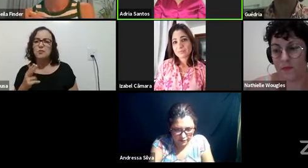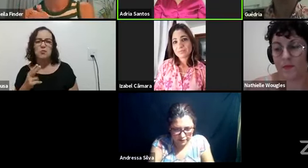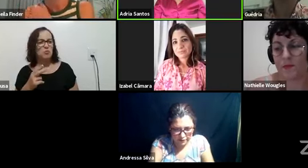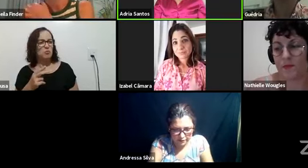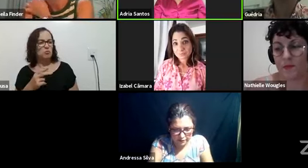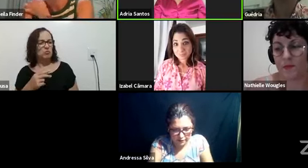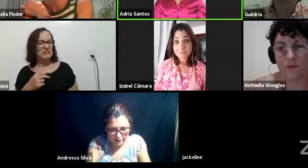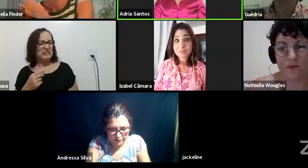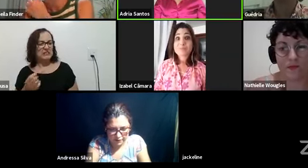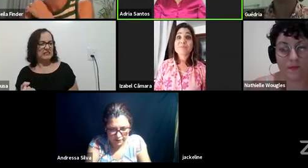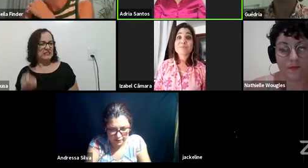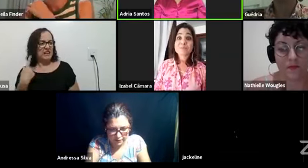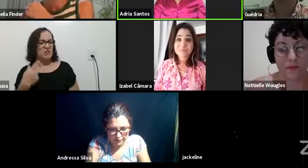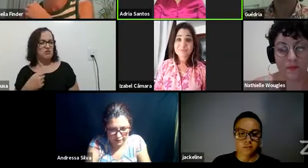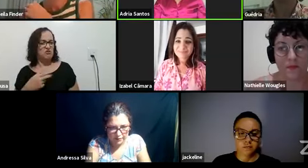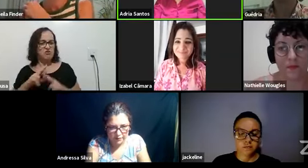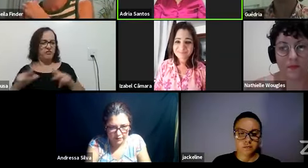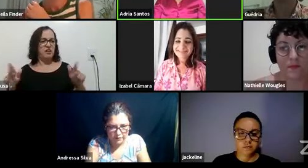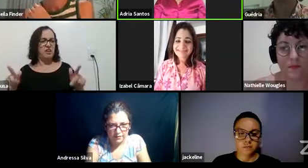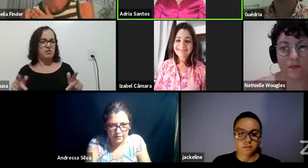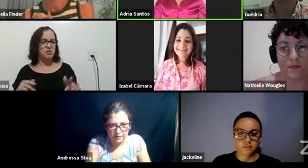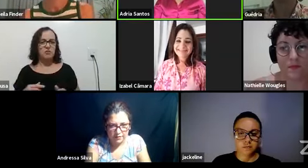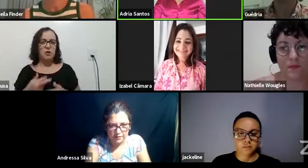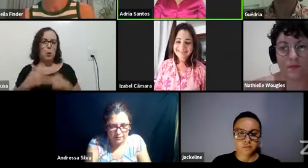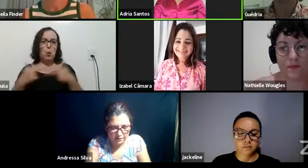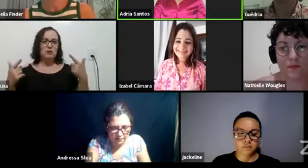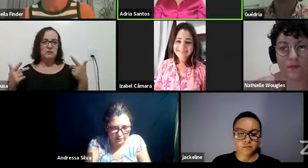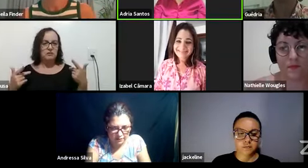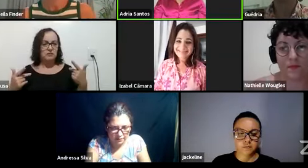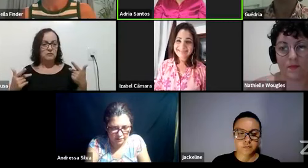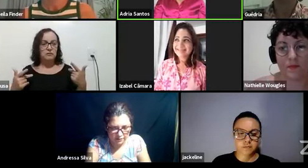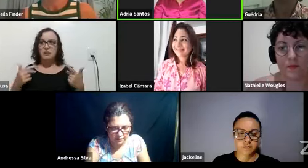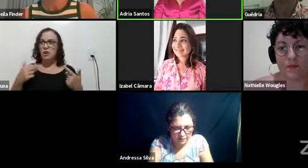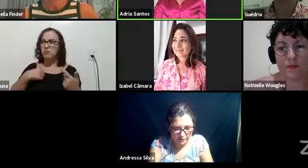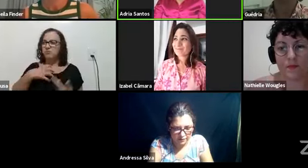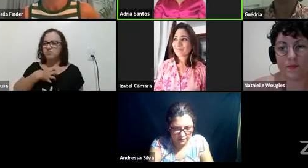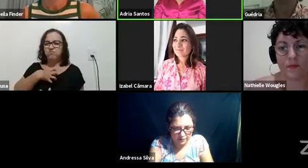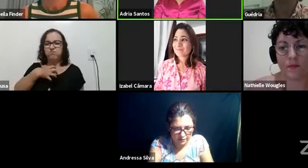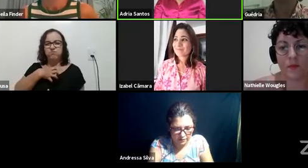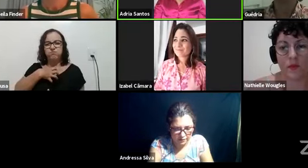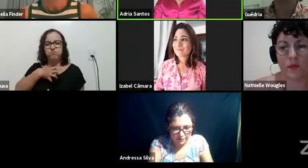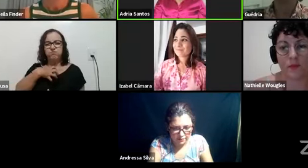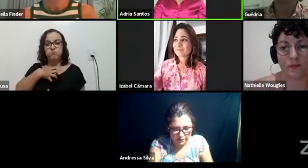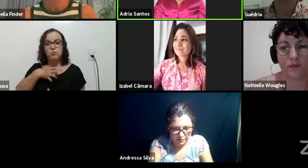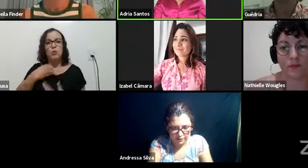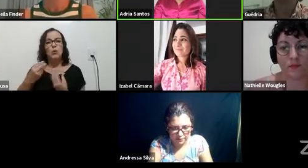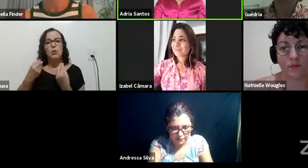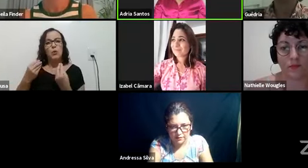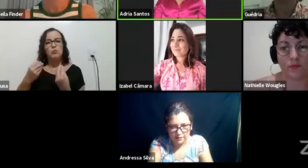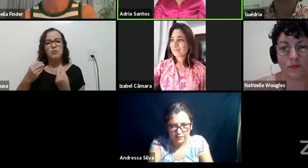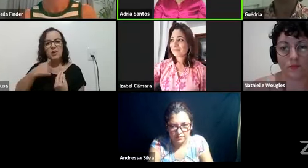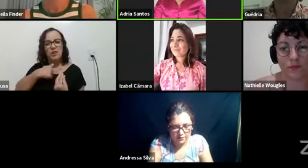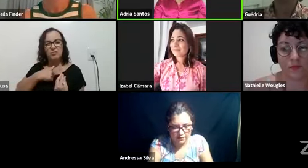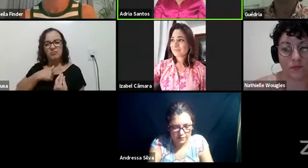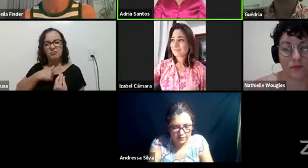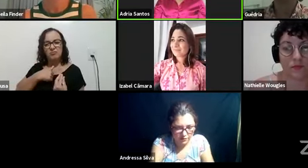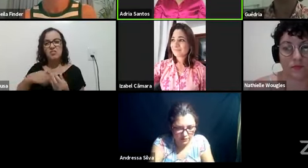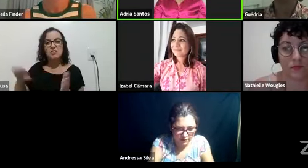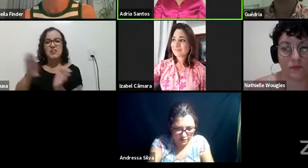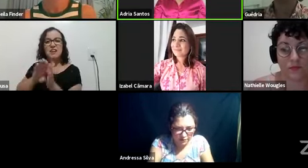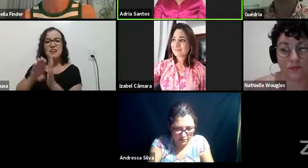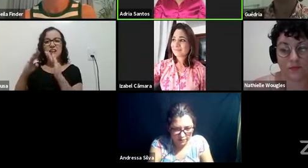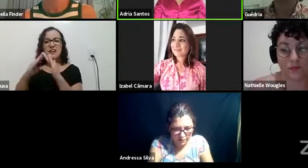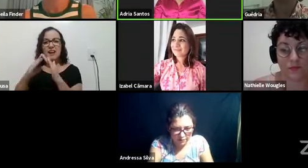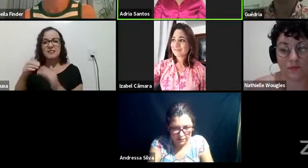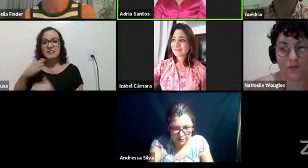coisa bem diferente. E a gente, eu ficava com esse receio por isso. Como que eu ia chegar na casa da minha mãe